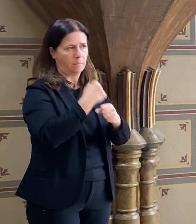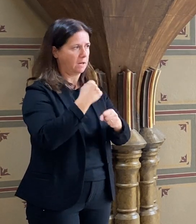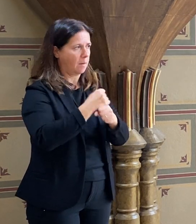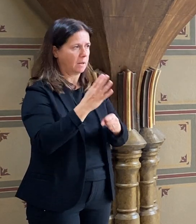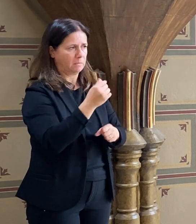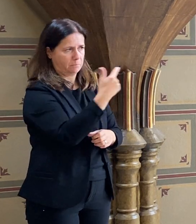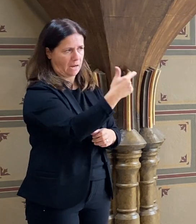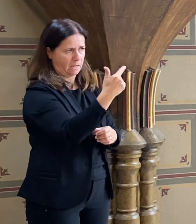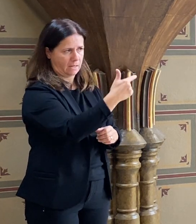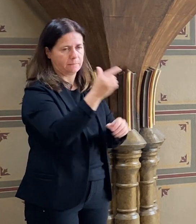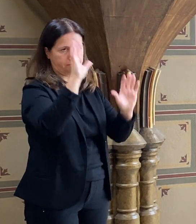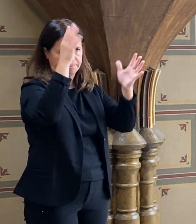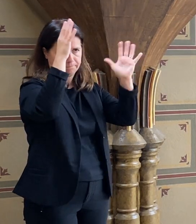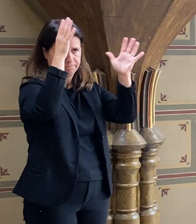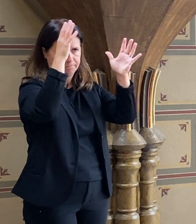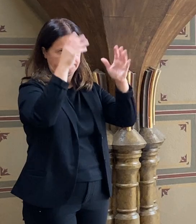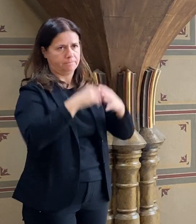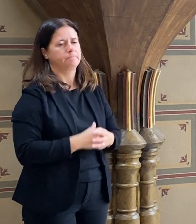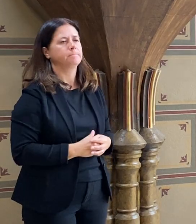euch.